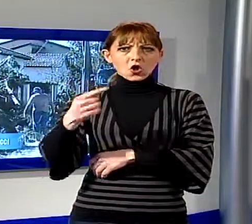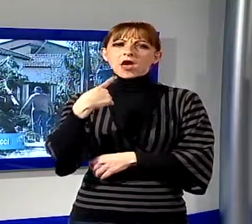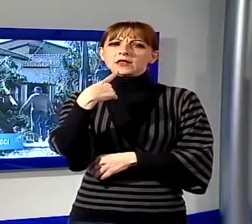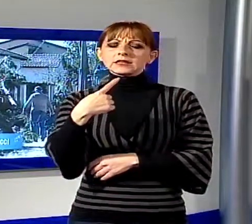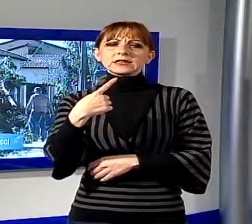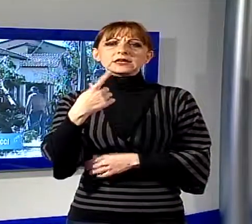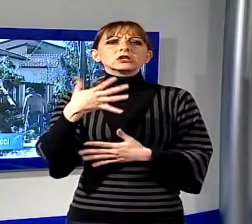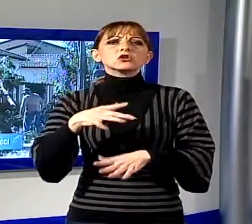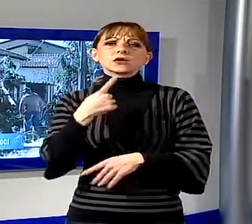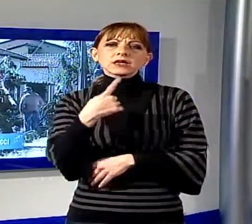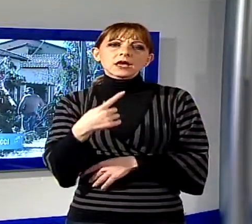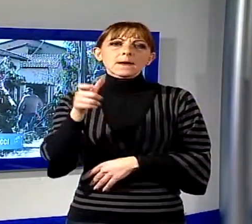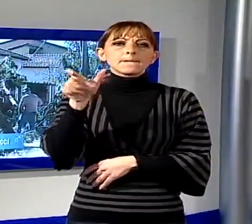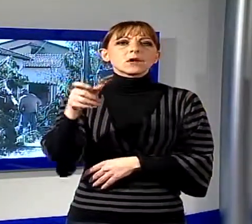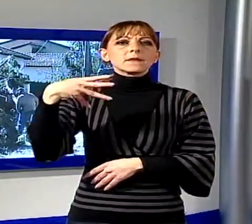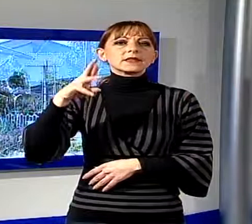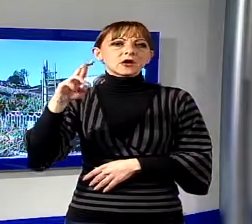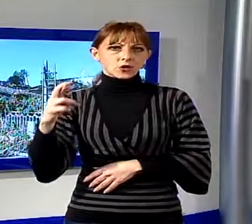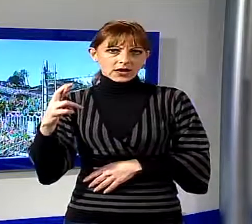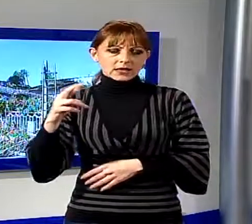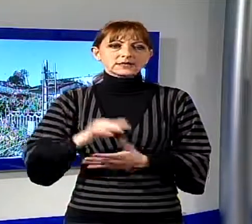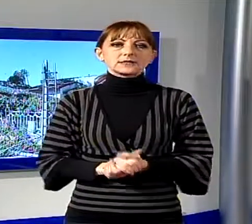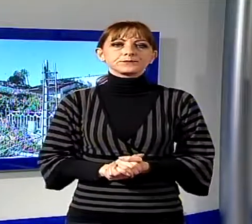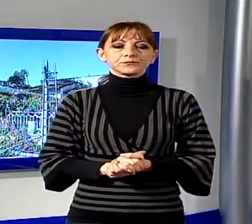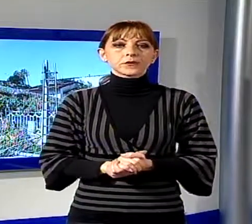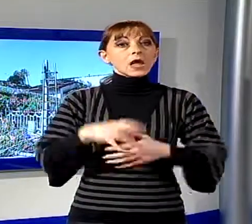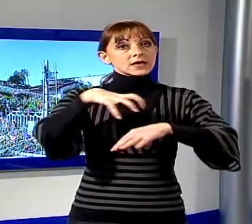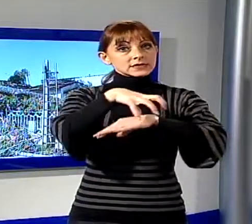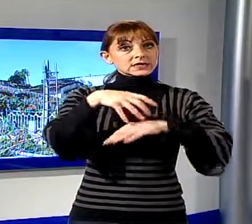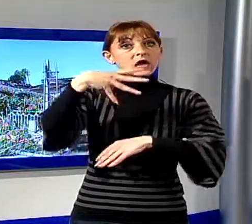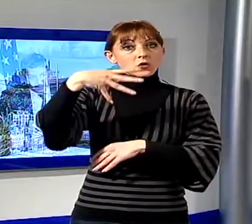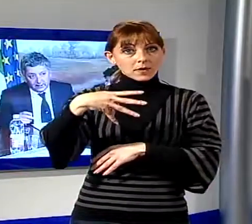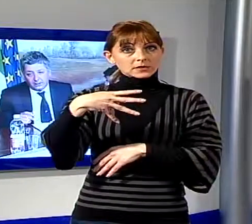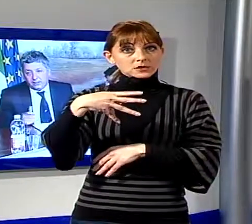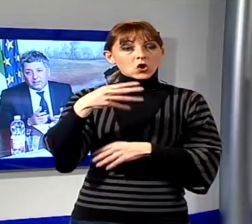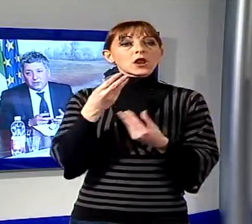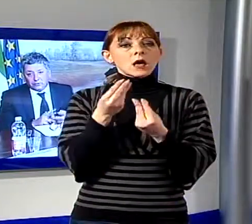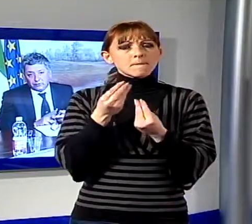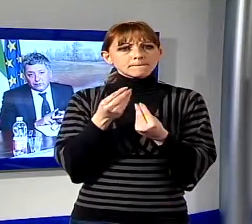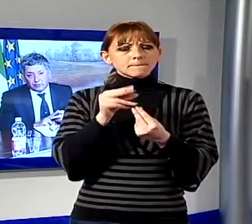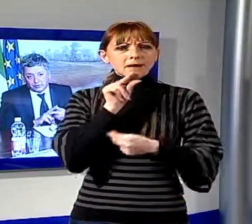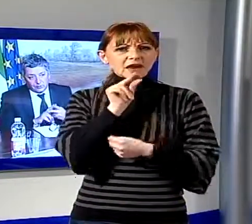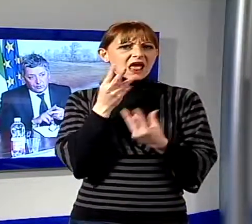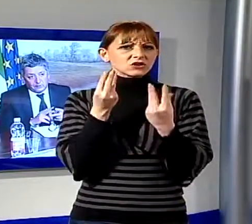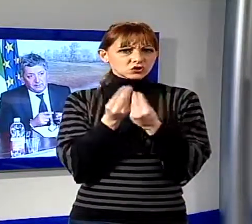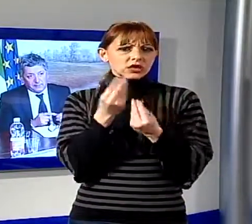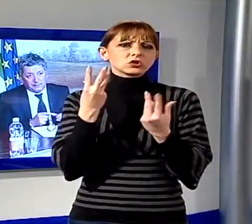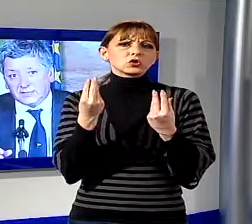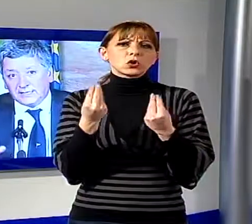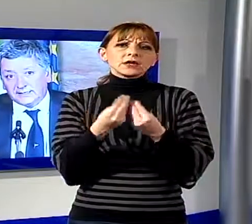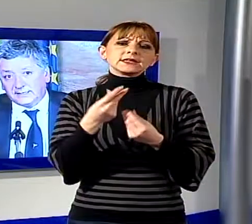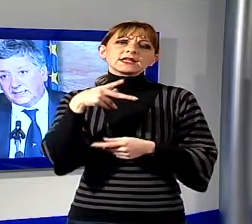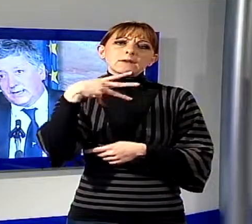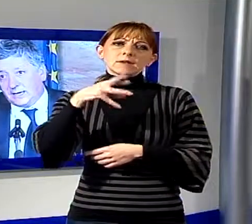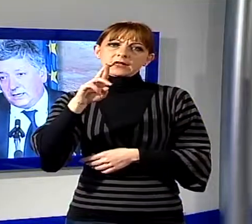sottosegretario all'interno Domenico Manzione a riportarle dopo una conversazione avuta con il capo del governo questa mattina. Manzione ha